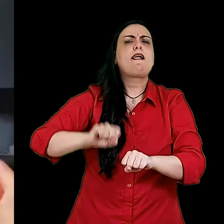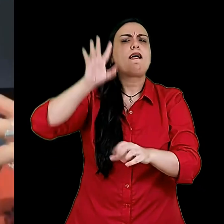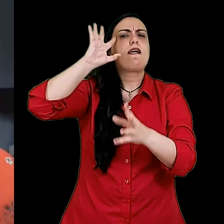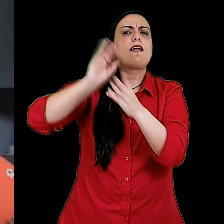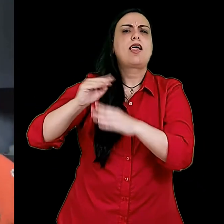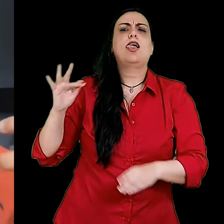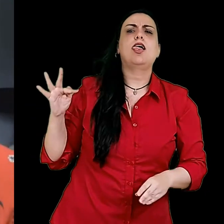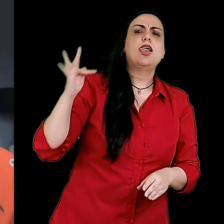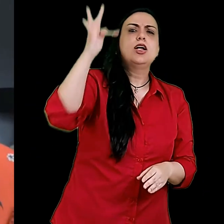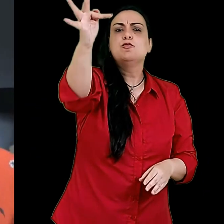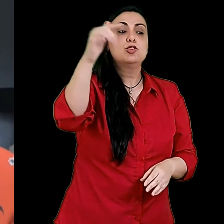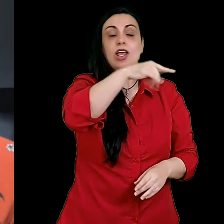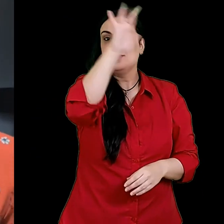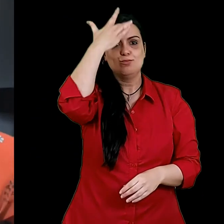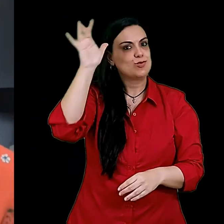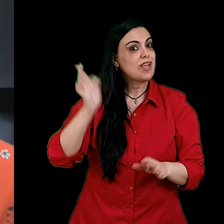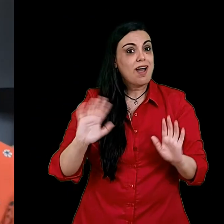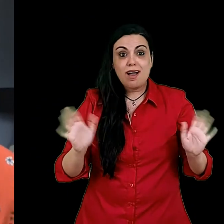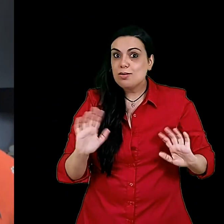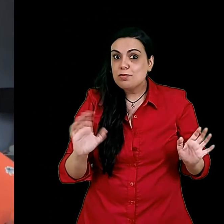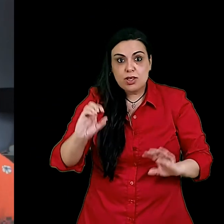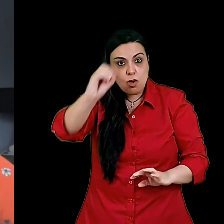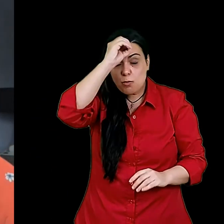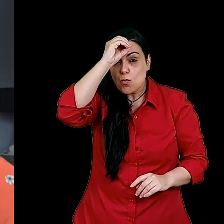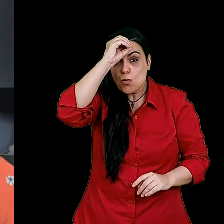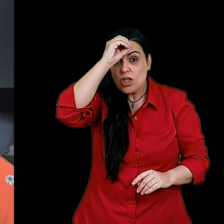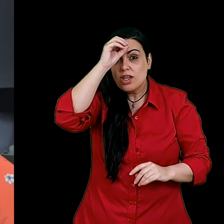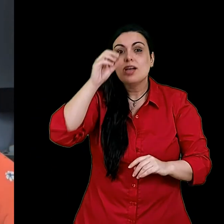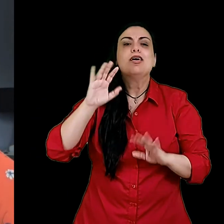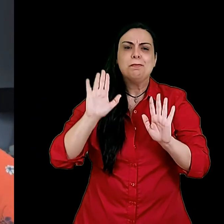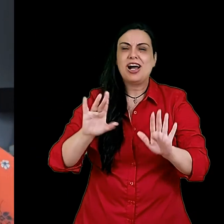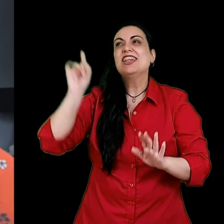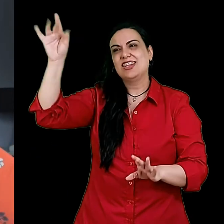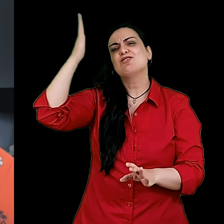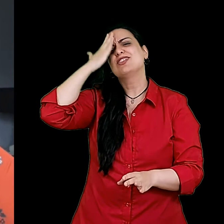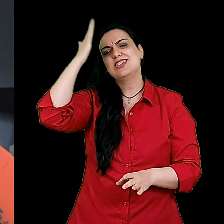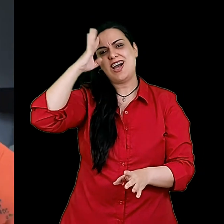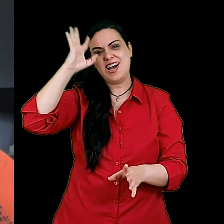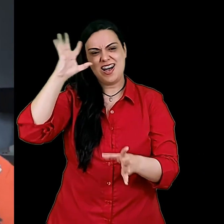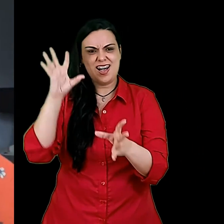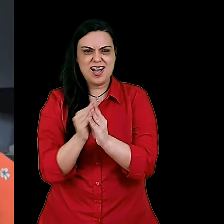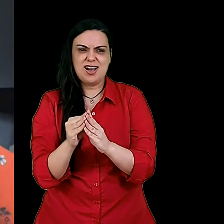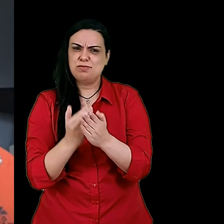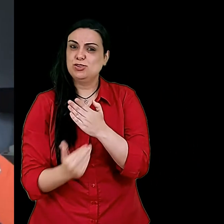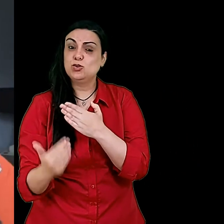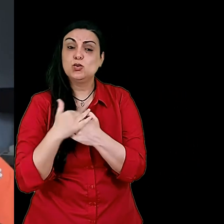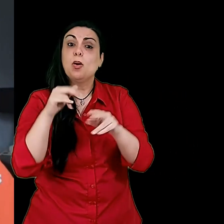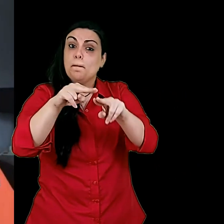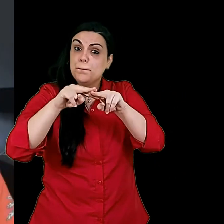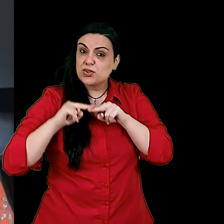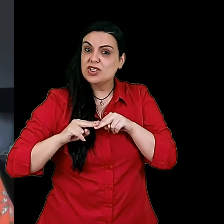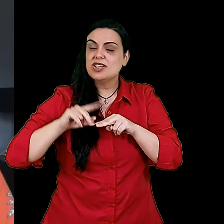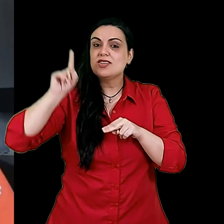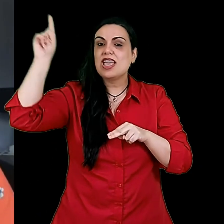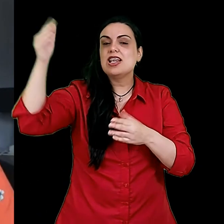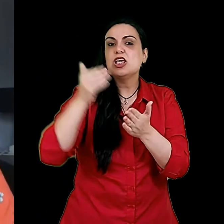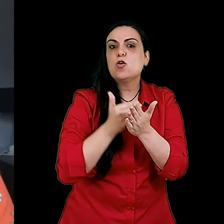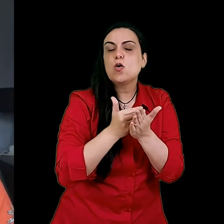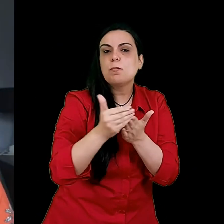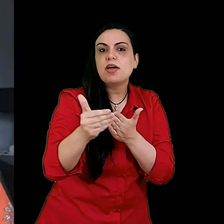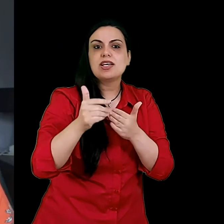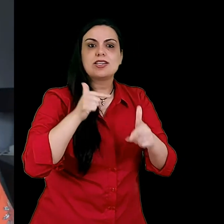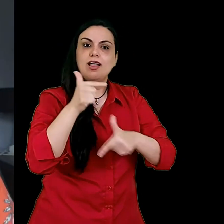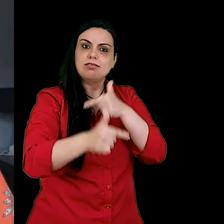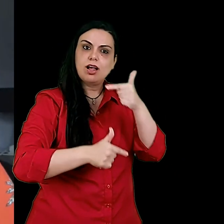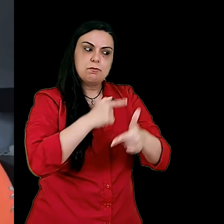seria capaz de fazer e de realizar durante a sua missão. Mas uma coisa Deus já sabia, e é por isso que ele